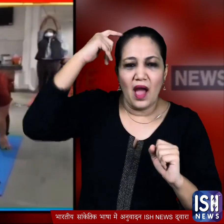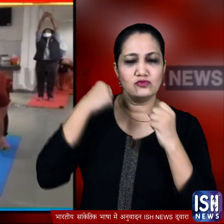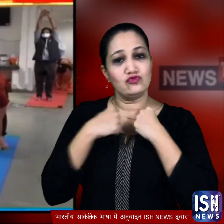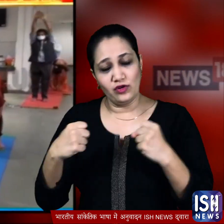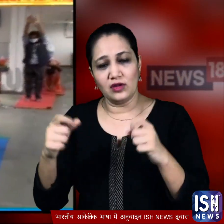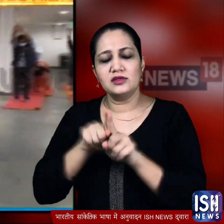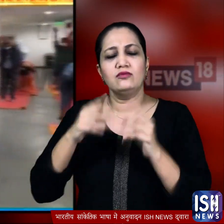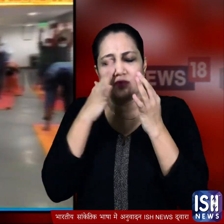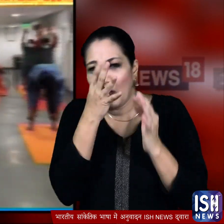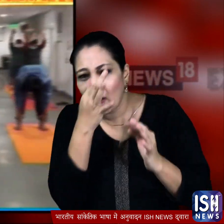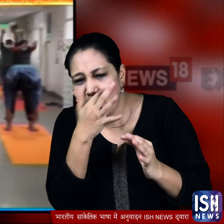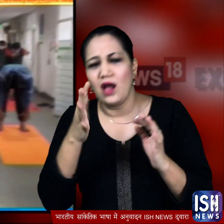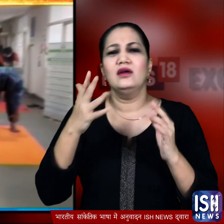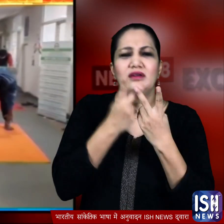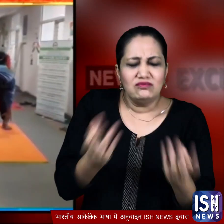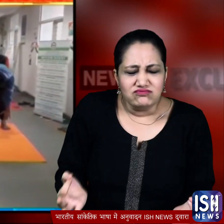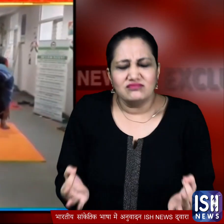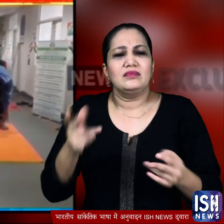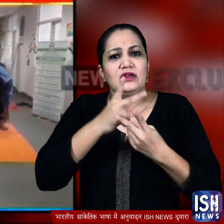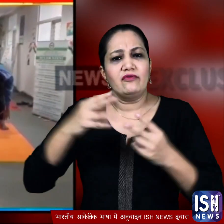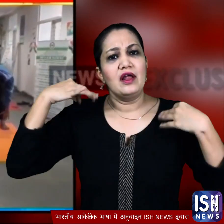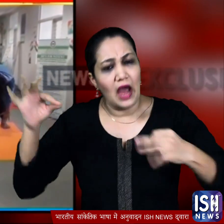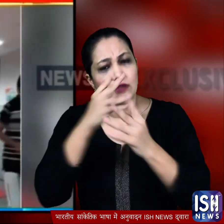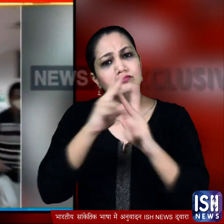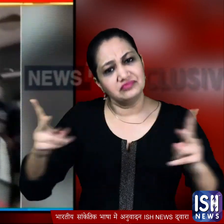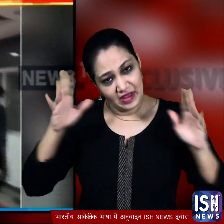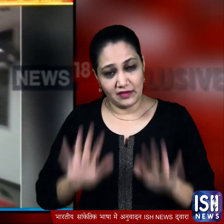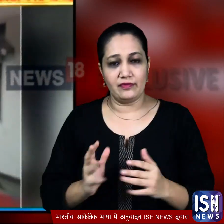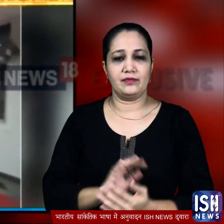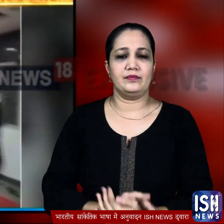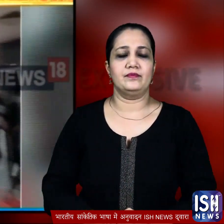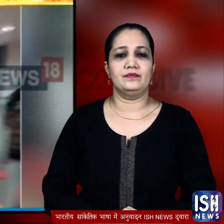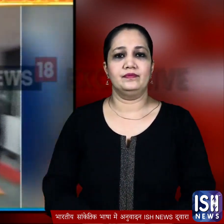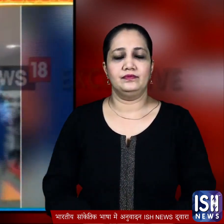भी। इसलिए दिन भर योग और प्राणायाम से लेकर डांस तक के सेशन होते हैं।